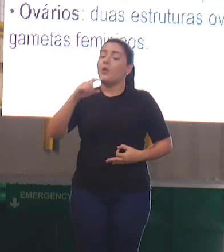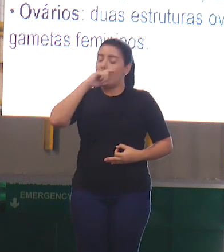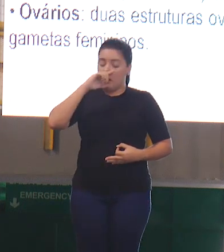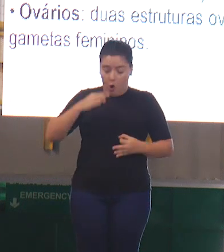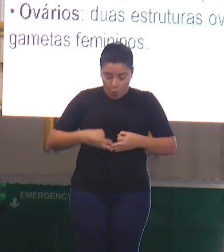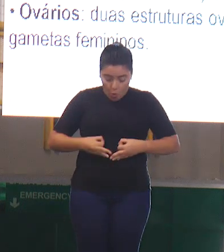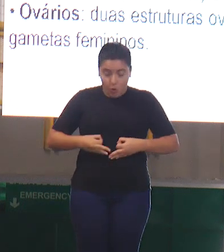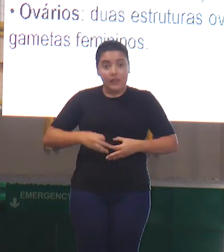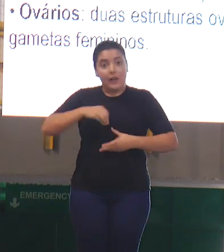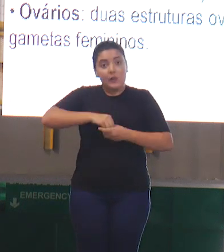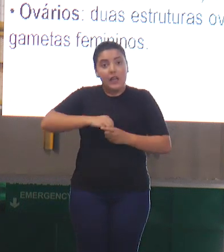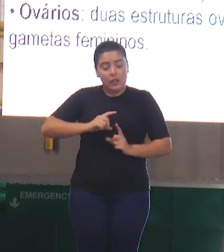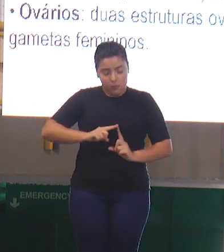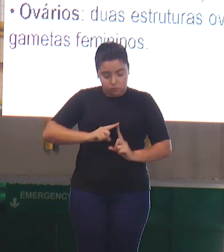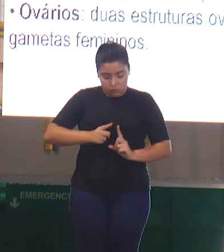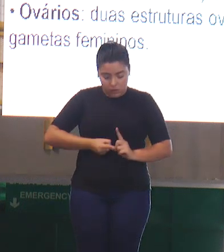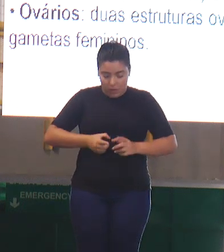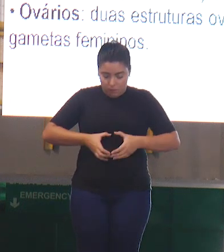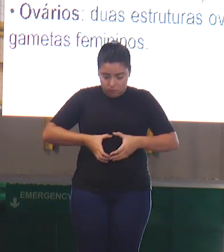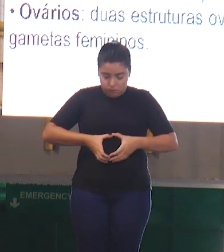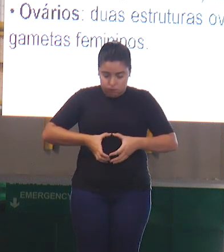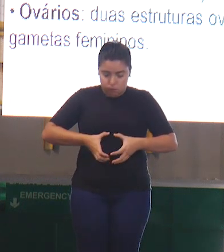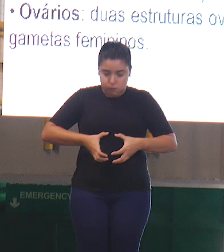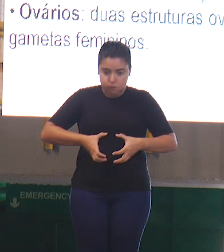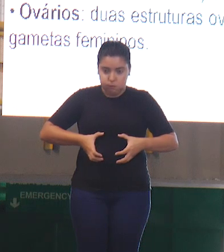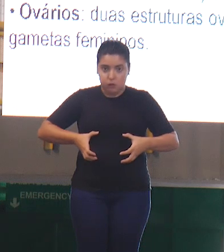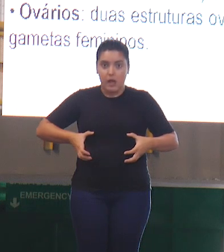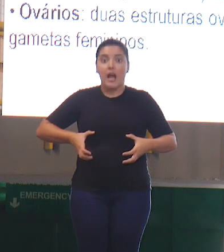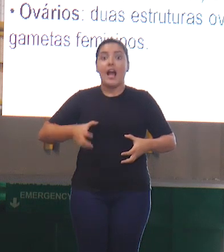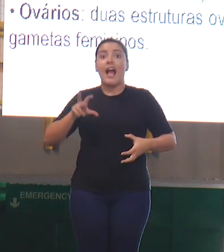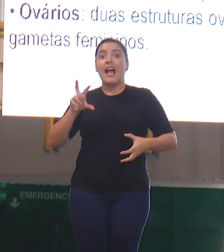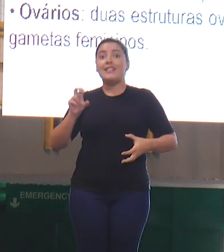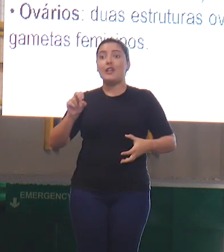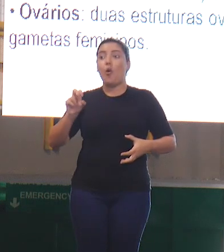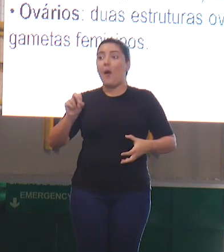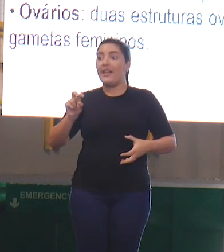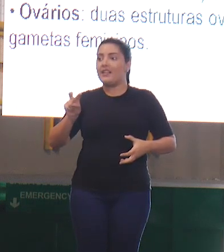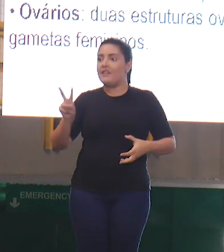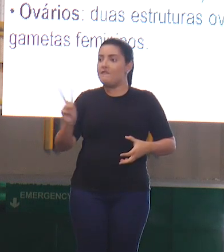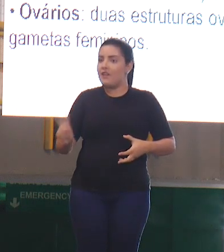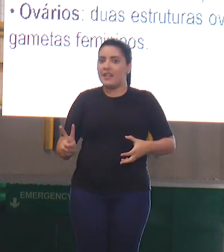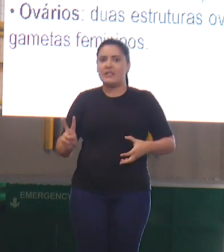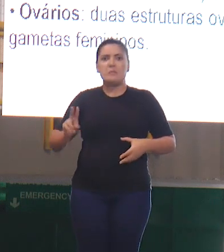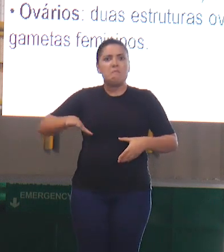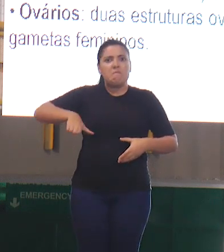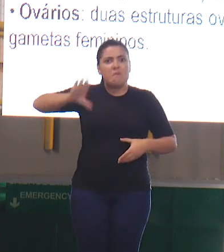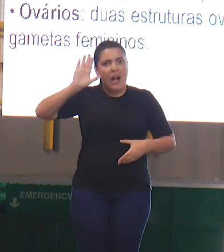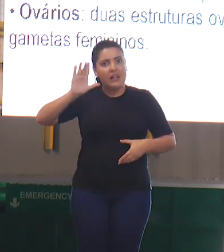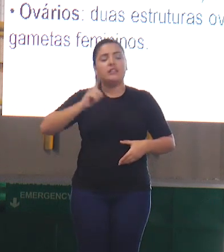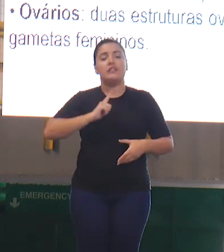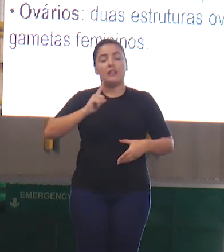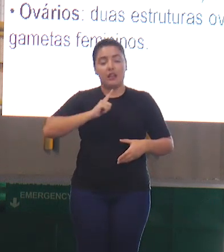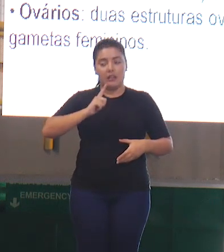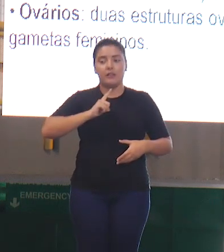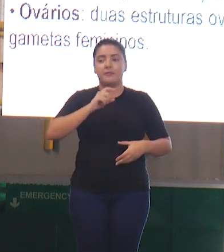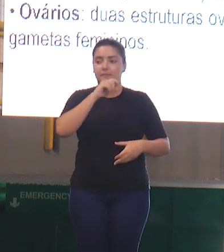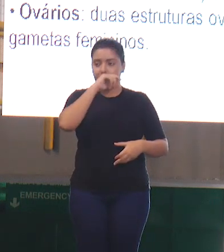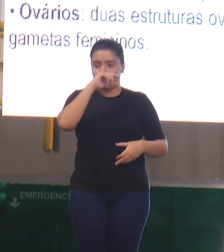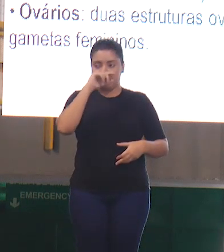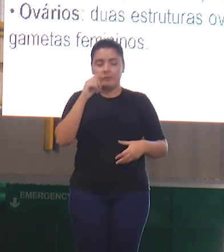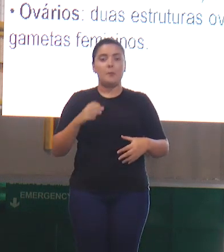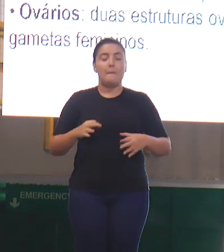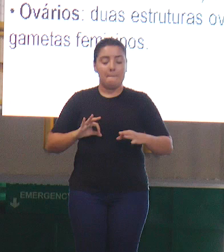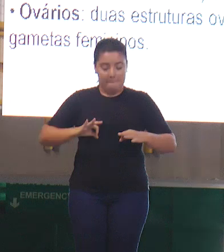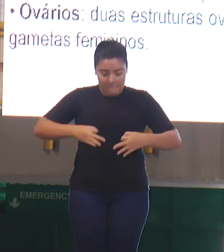na gestação, ele aumenta em até 50 vezes de volume. E